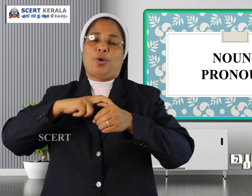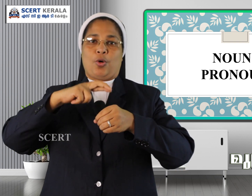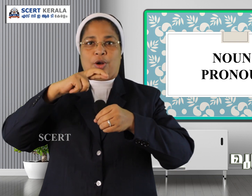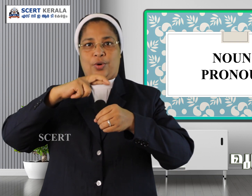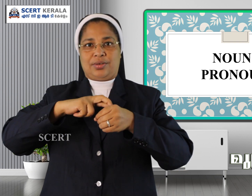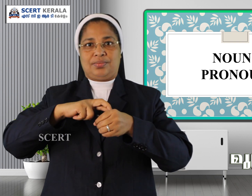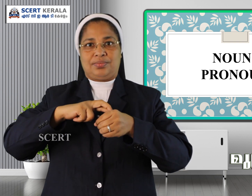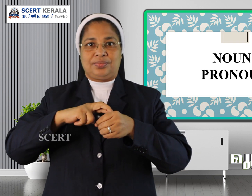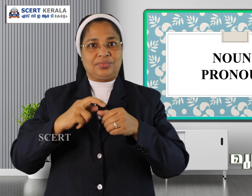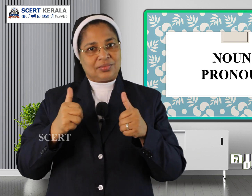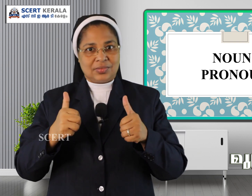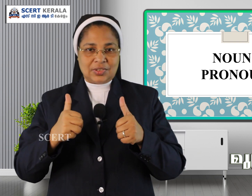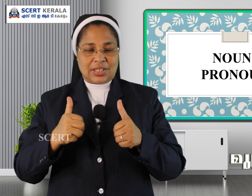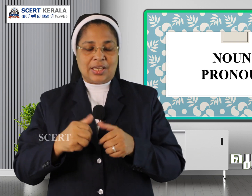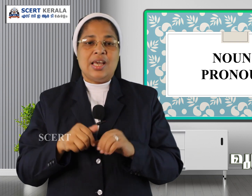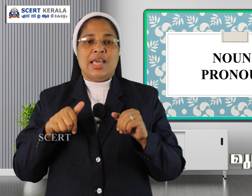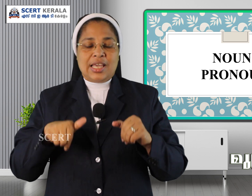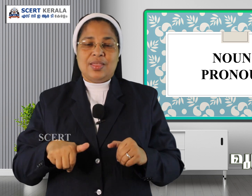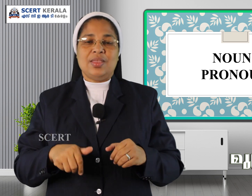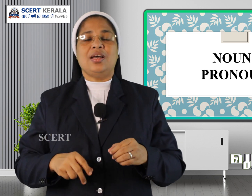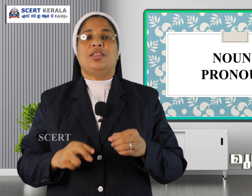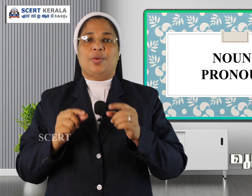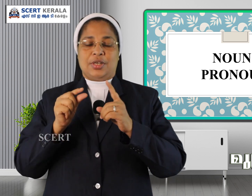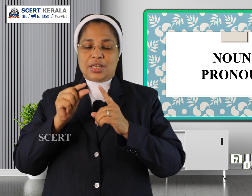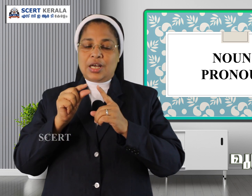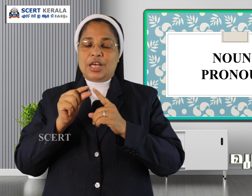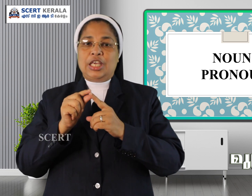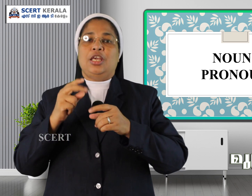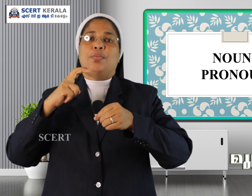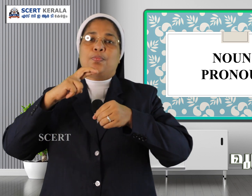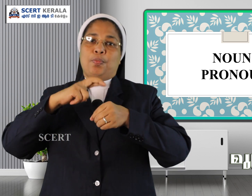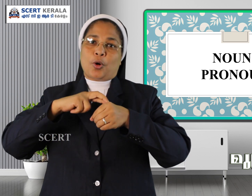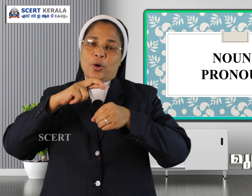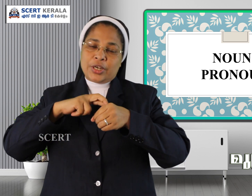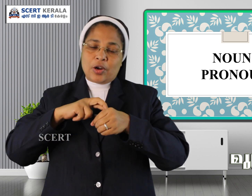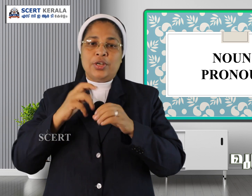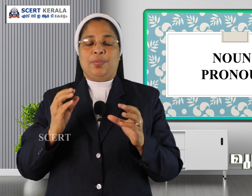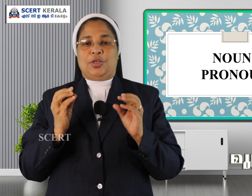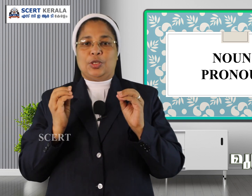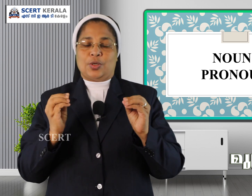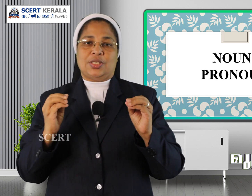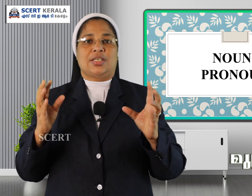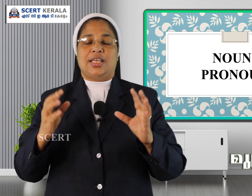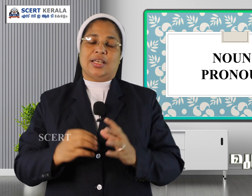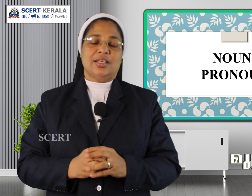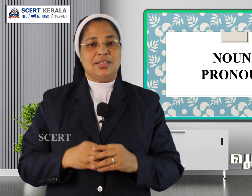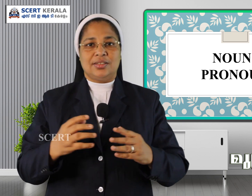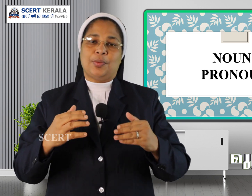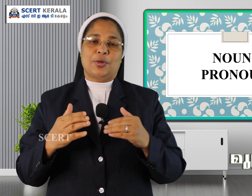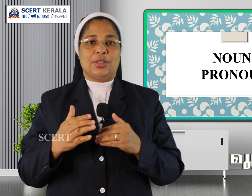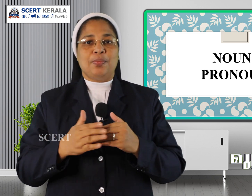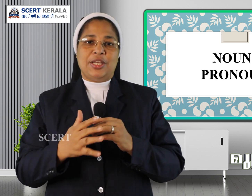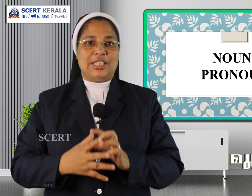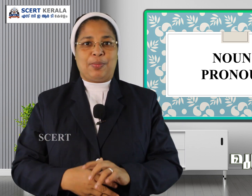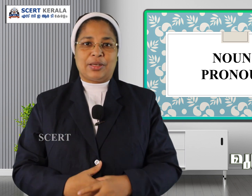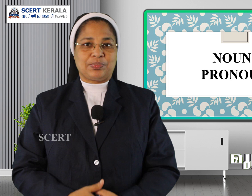പ്രോനൗൺ. ഓക്കെ, ഇന്ന് നമുക്ക് ഈ പ്രോനൗണിനെ പറ്റി കുറച്ച് കാര്യങ്ങൾ നമുക്കൊന്ന് പരിചയപ്പെടാം.